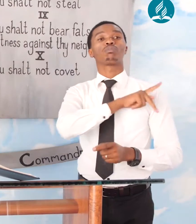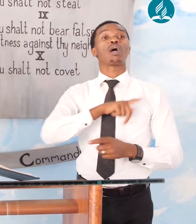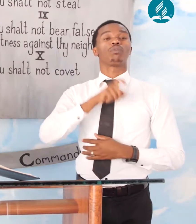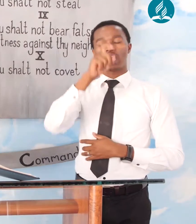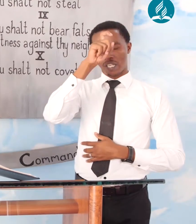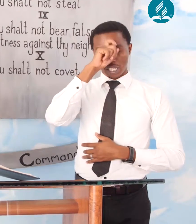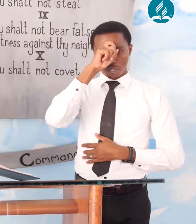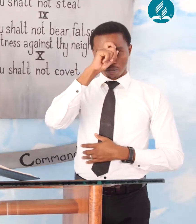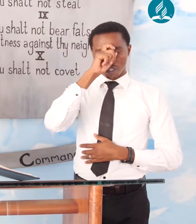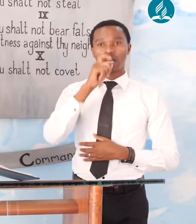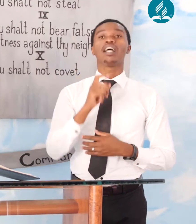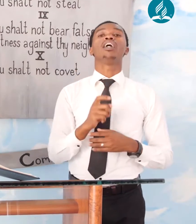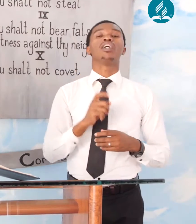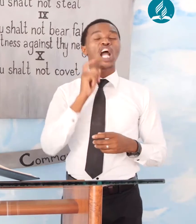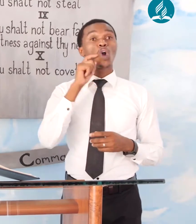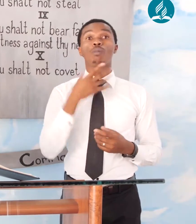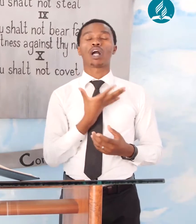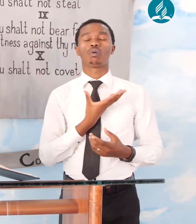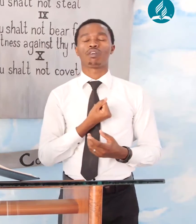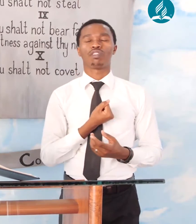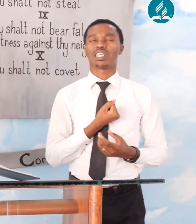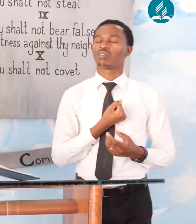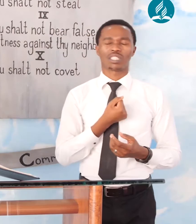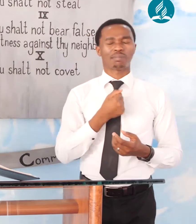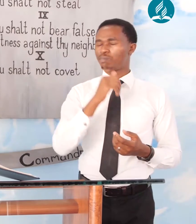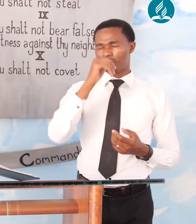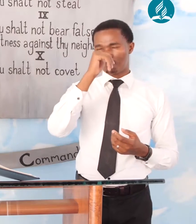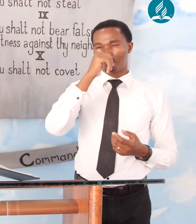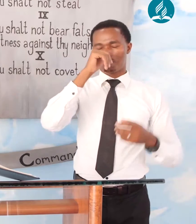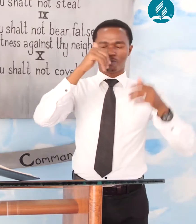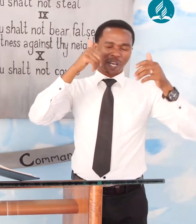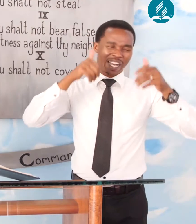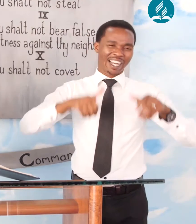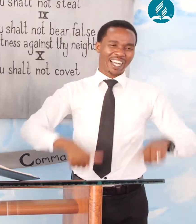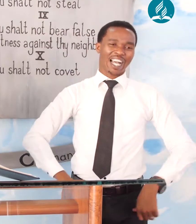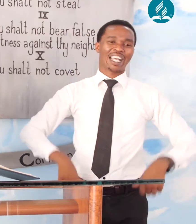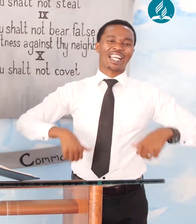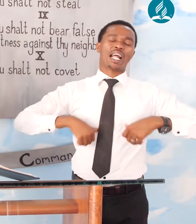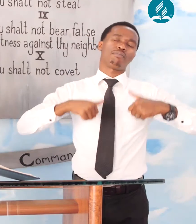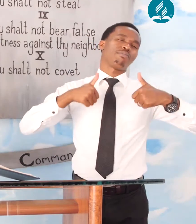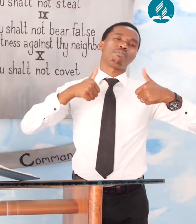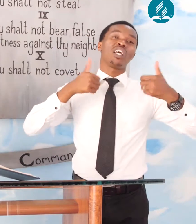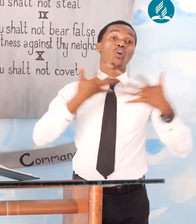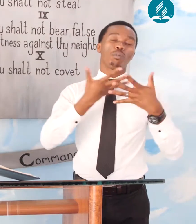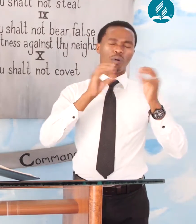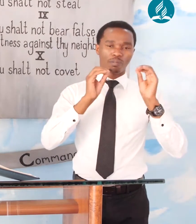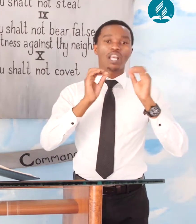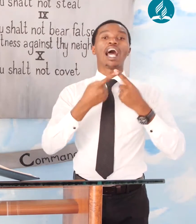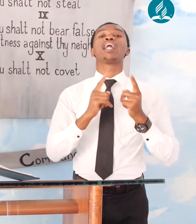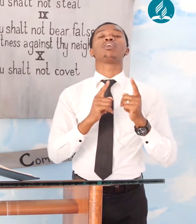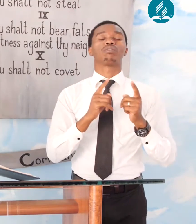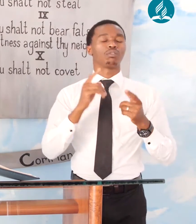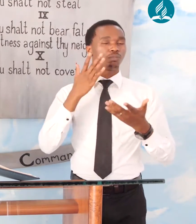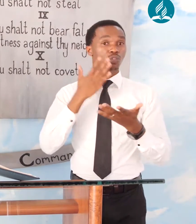Mose yari yarize neza yagombye kuba afite confidence yagombye kuba yumva yiyizeye ariko nubwo bimeze bityo ntabwo yari